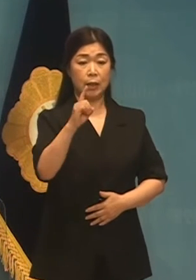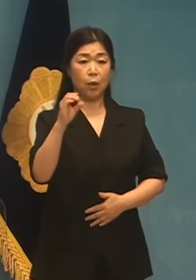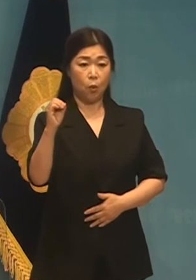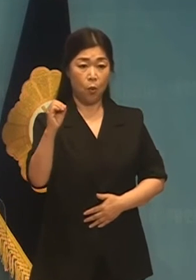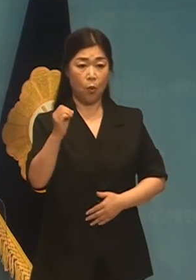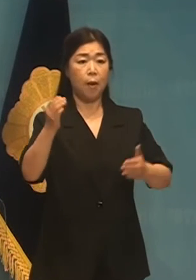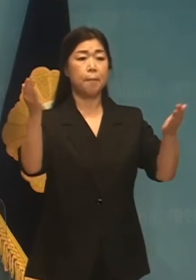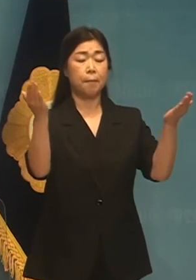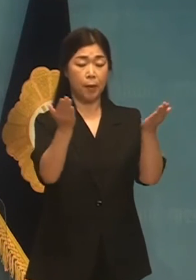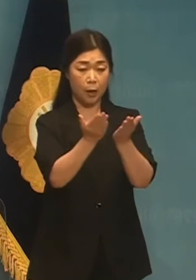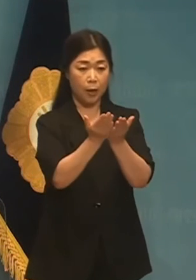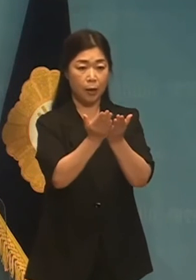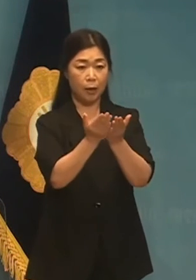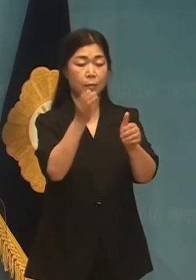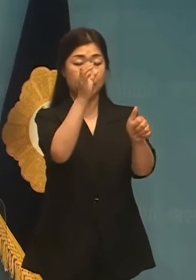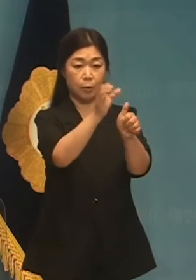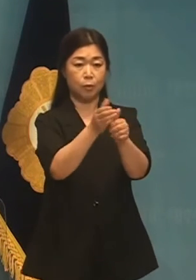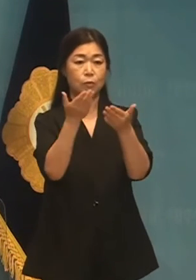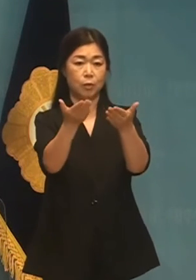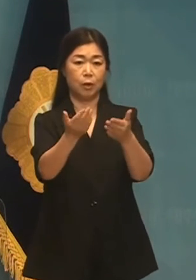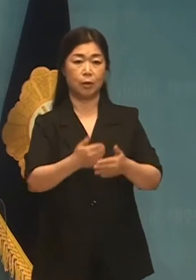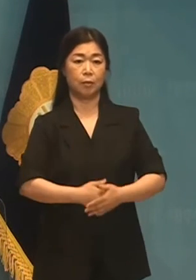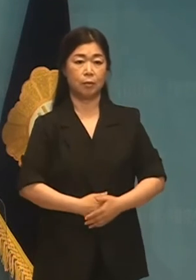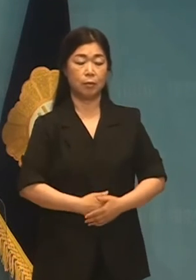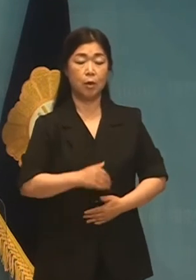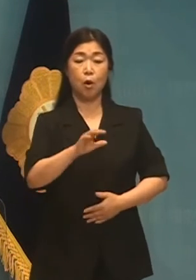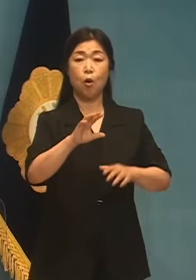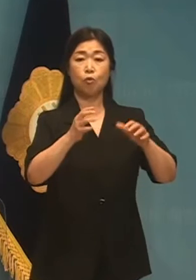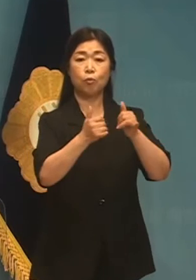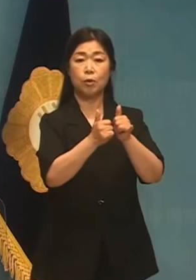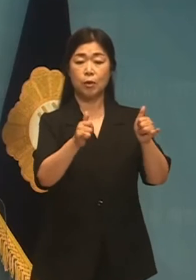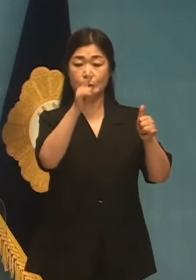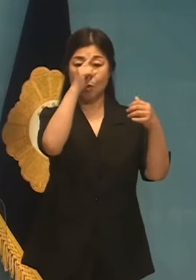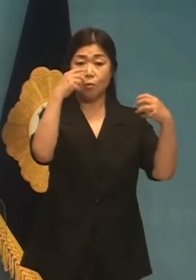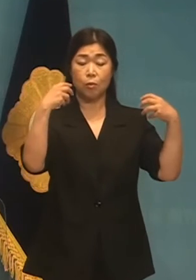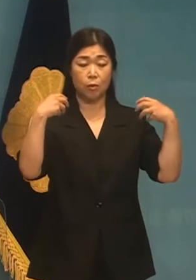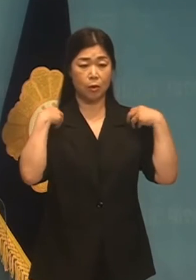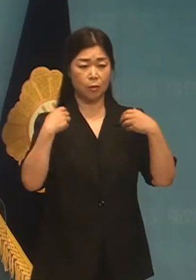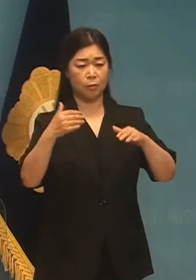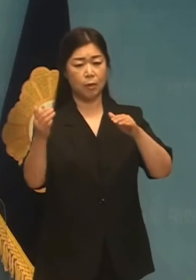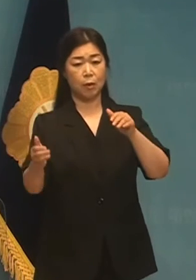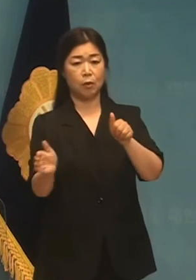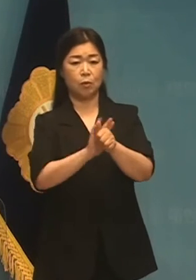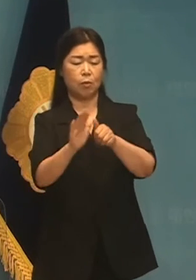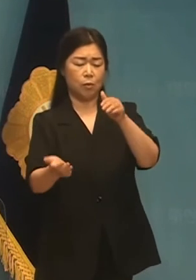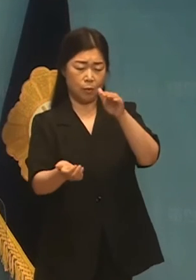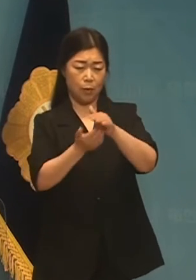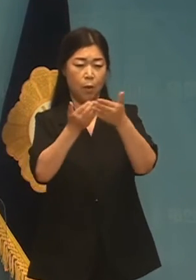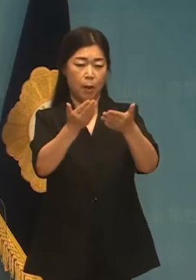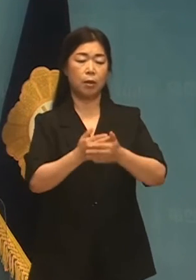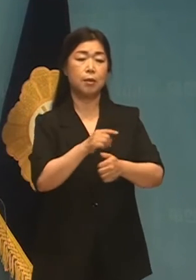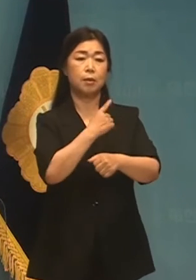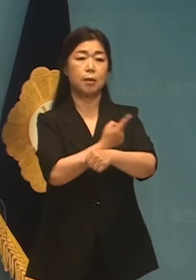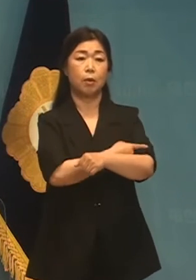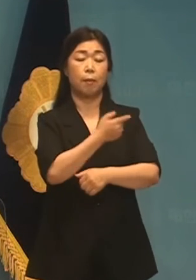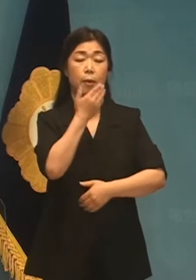맡게 하겠습니다. 우리 국민은 정부로부터 최고의 서비스를 받을 자격이